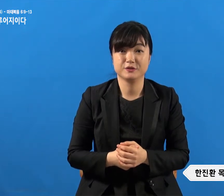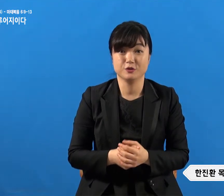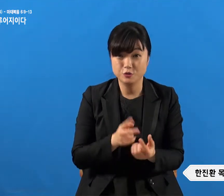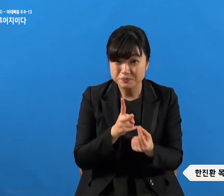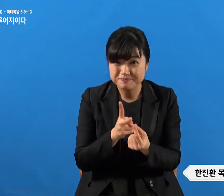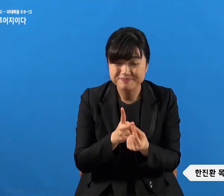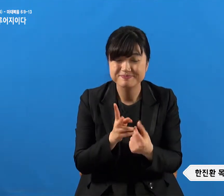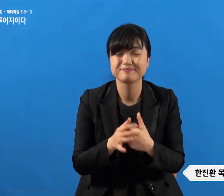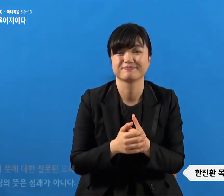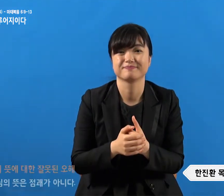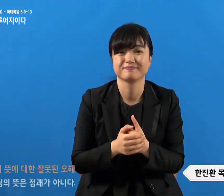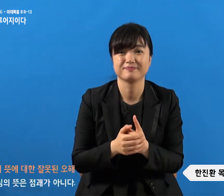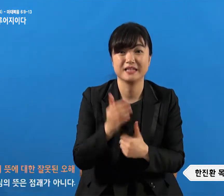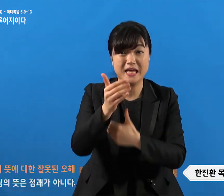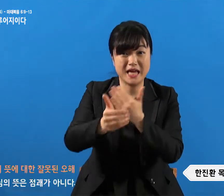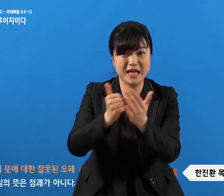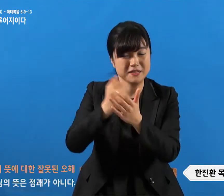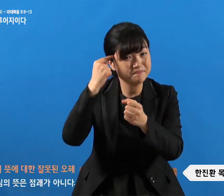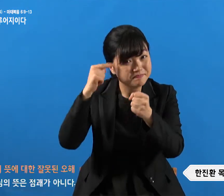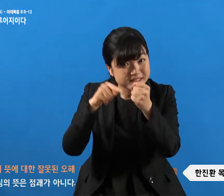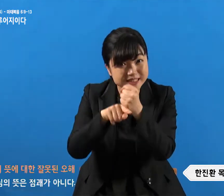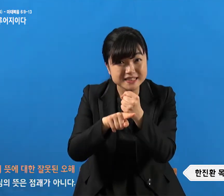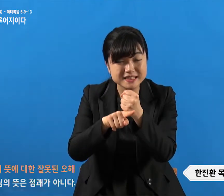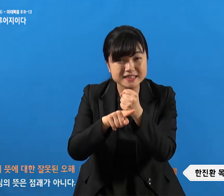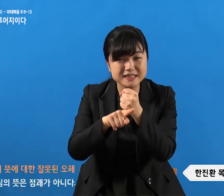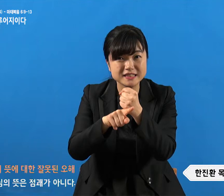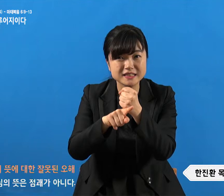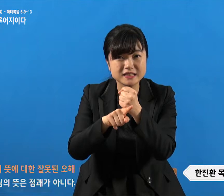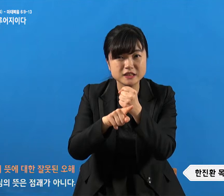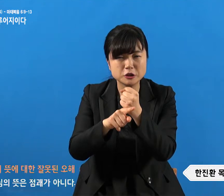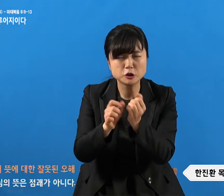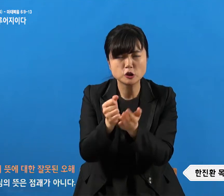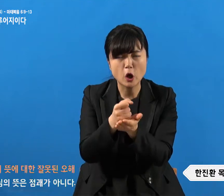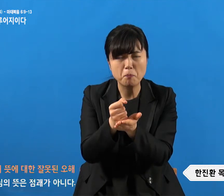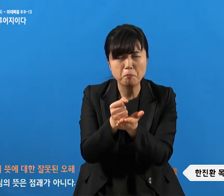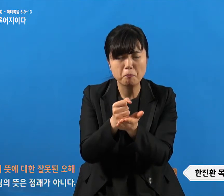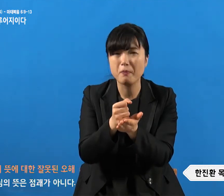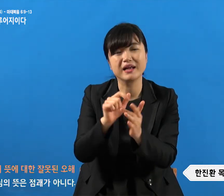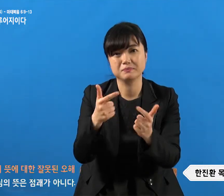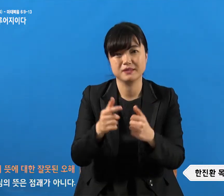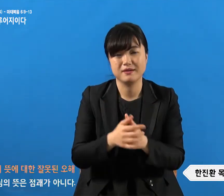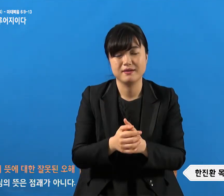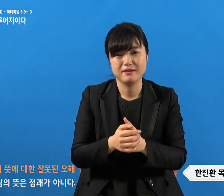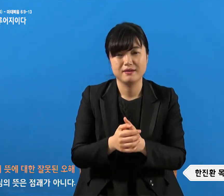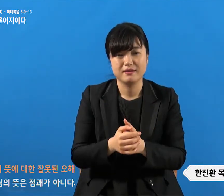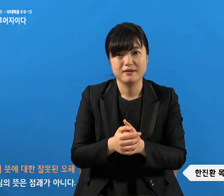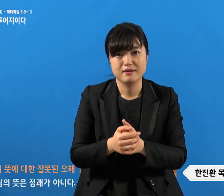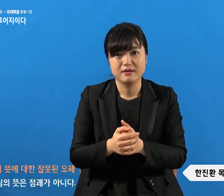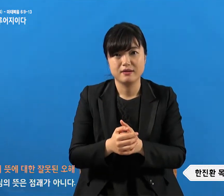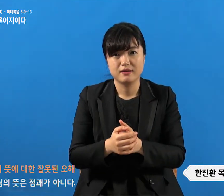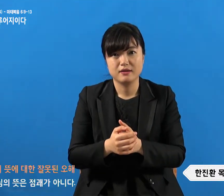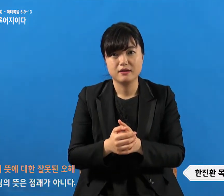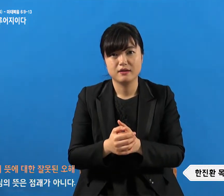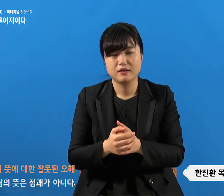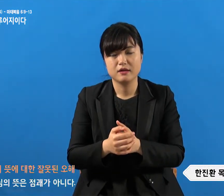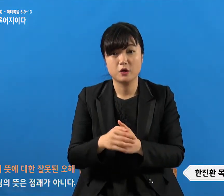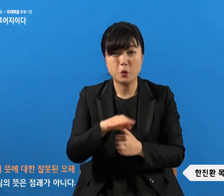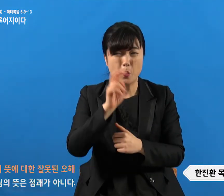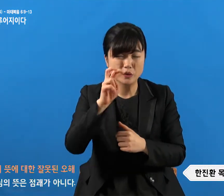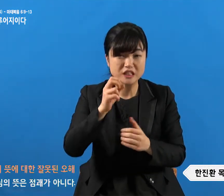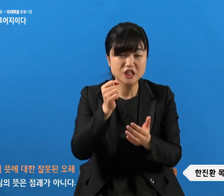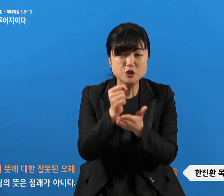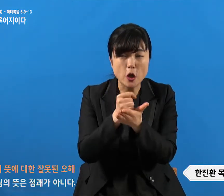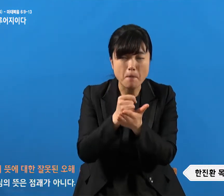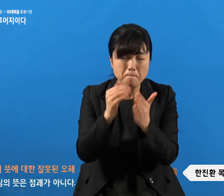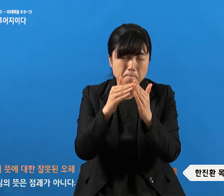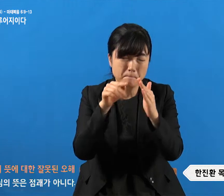두 번째로는 하나님의 뜻은 점괘가 아닙니다. 여러분, 점집에